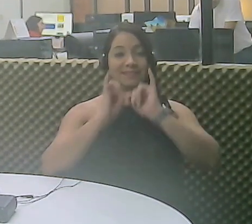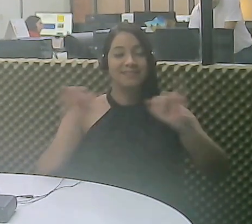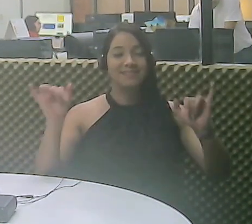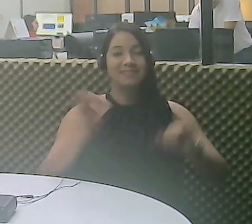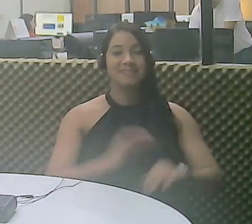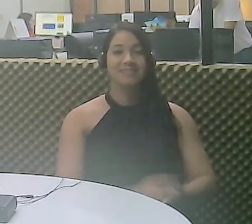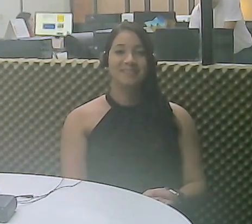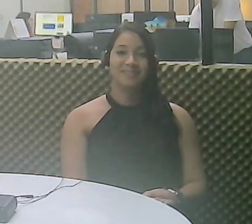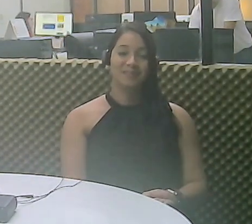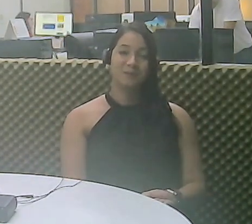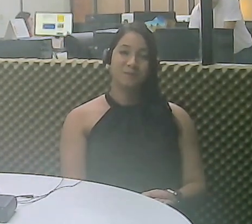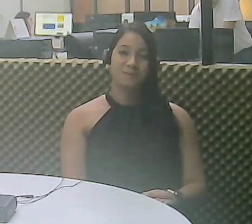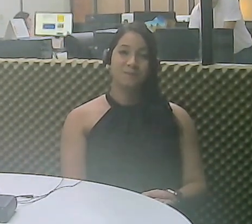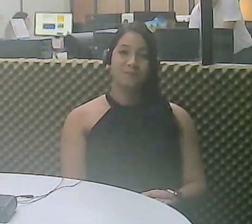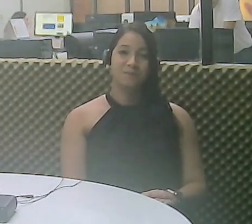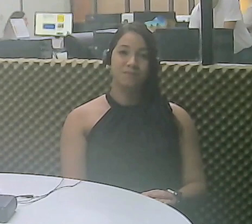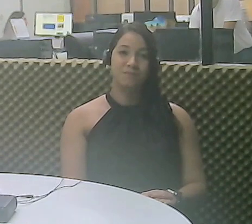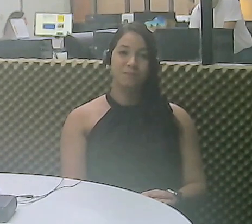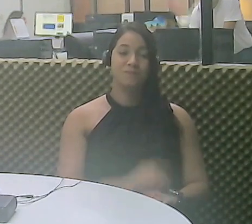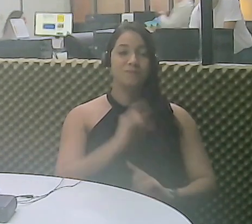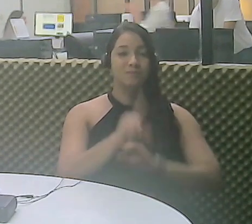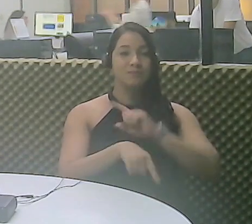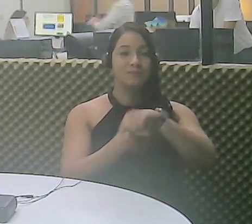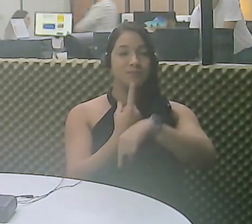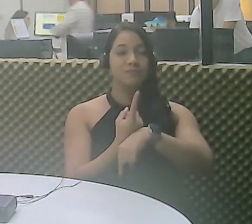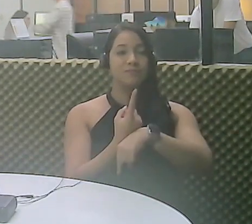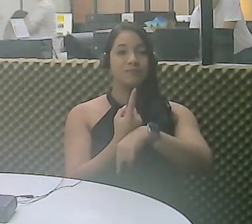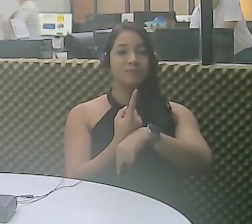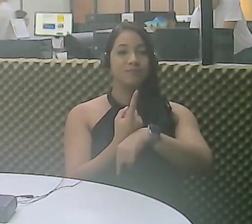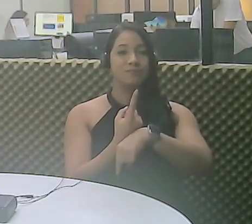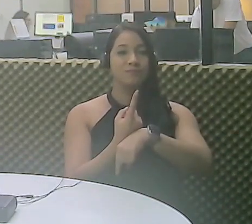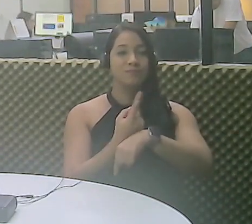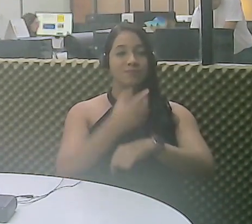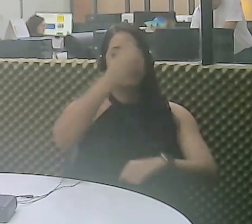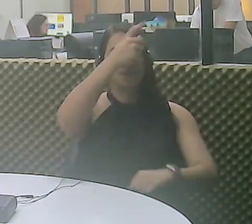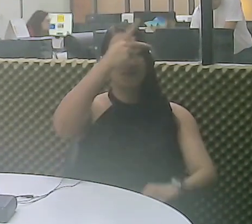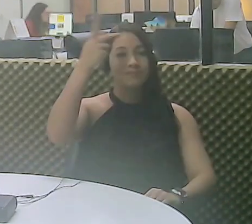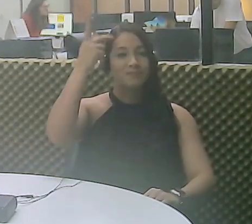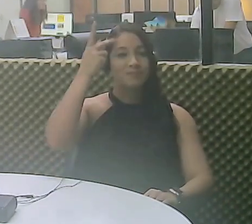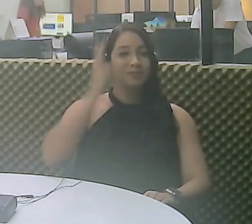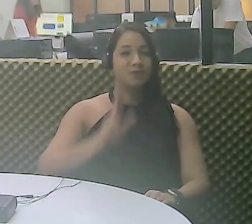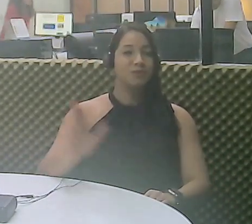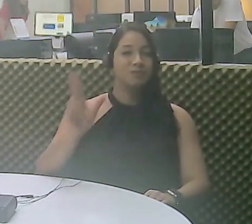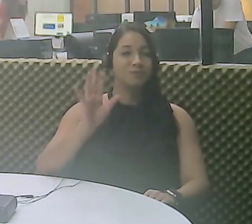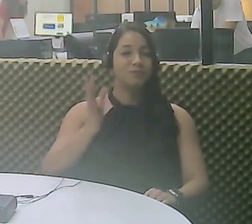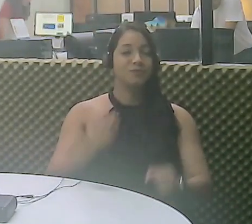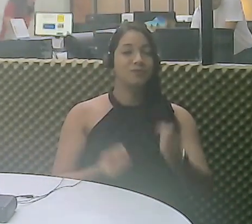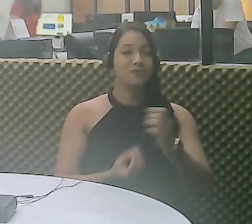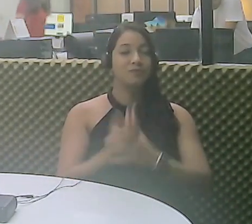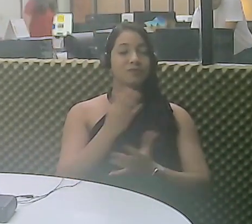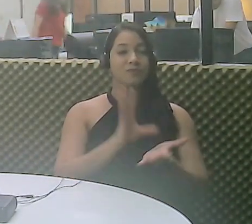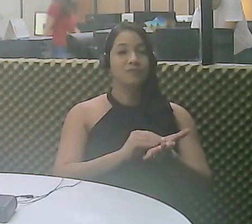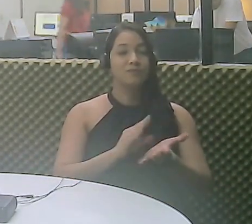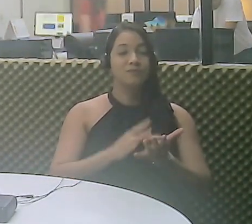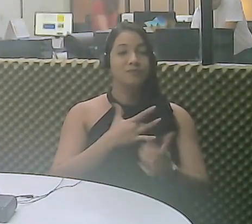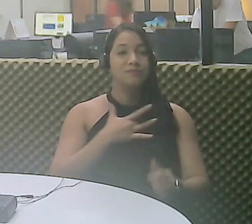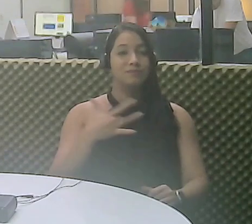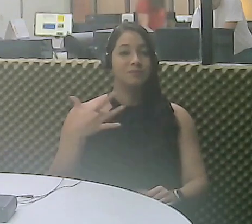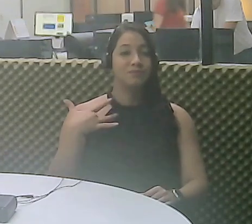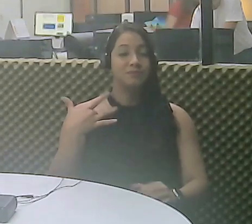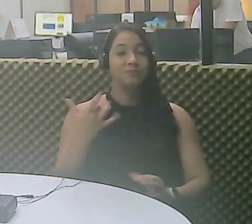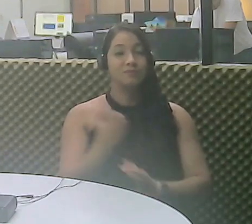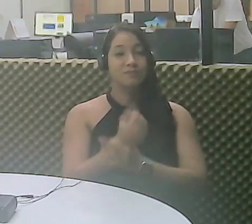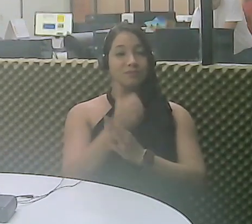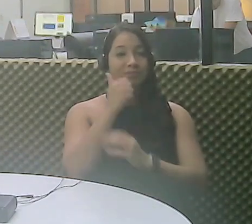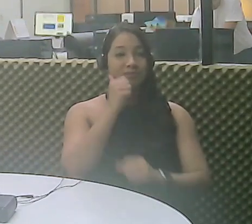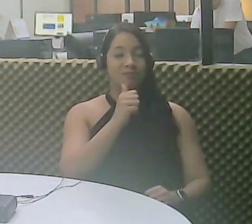o Giro de Notícias. Inovar é com a Prefeitura de Uberlândia. Ela já criou aplicativos de saúde, de segurança